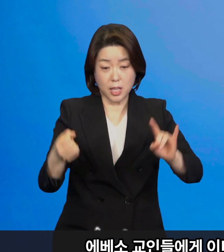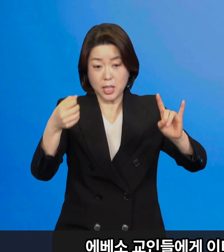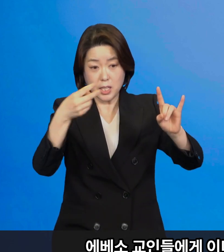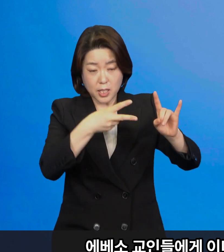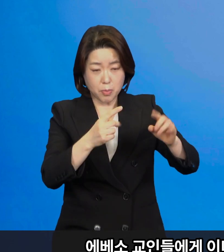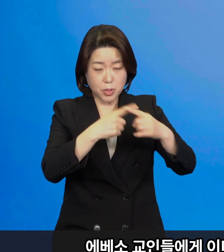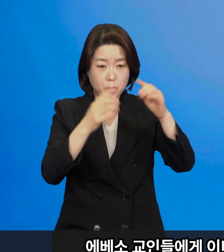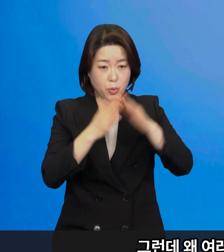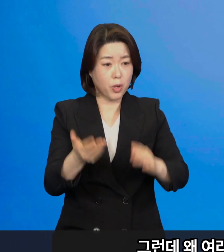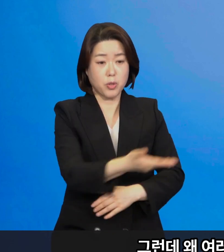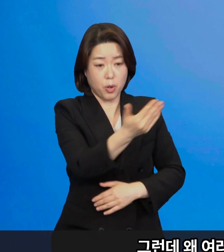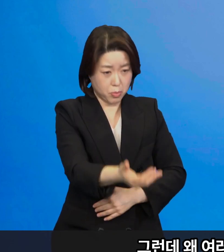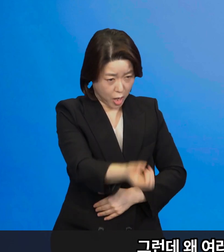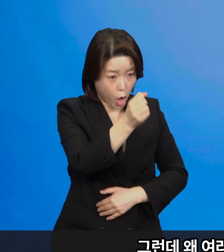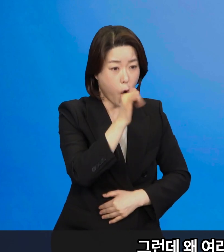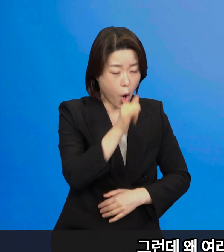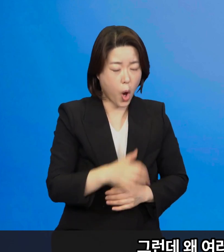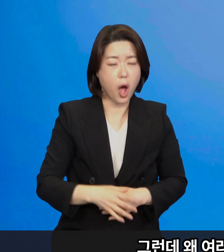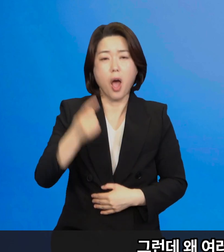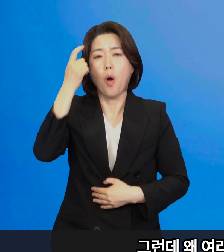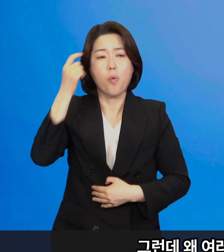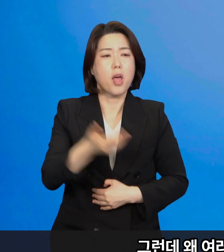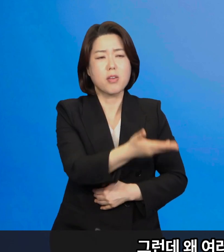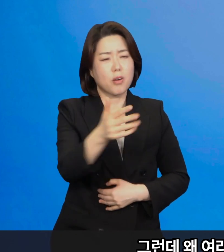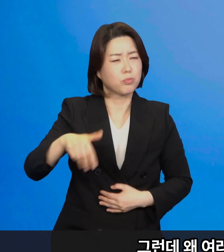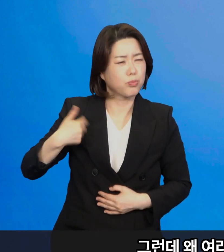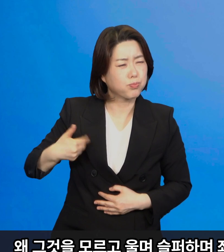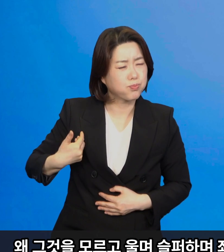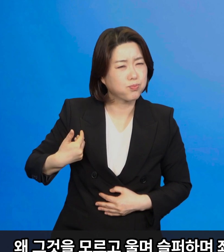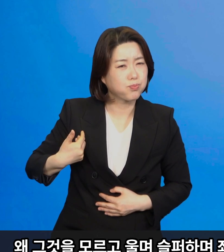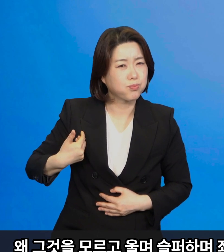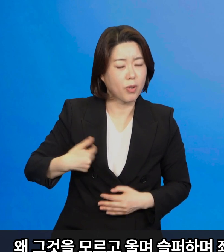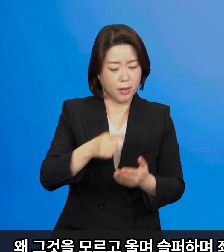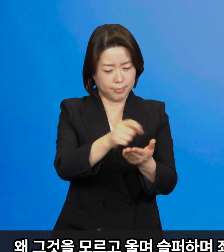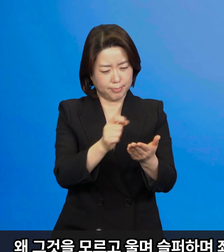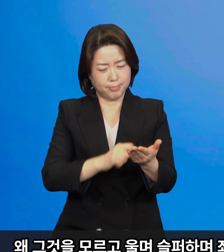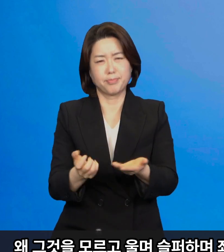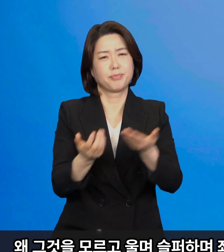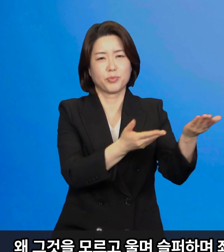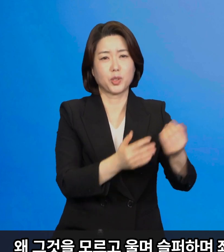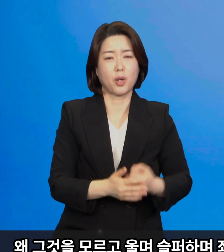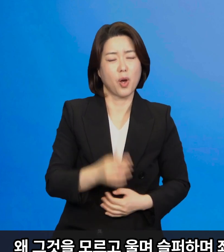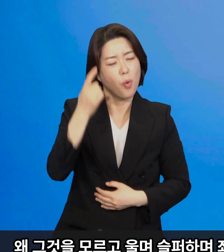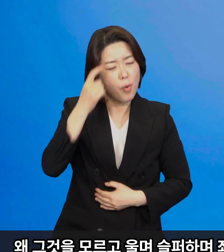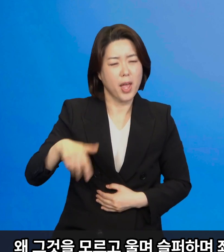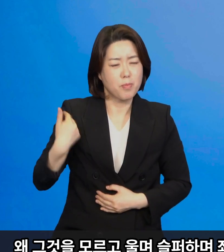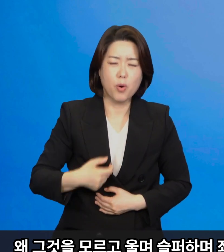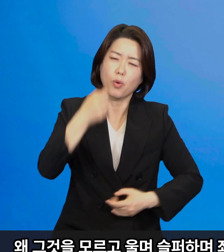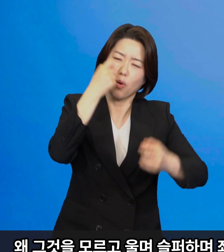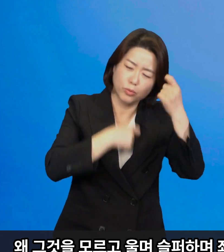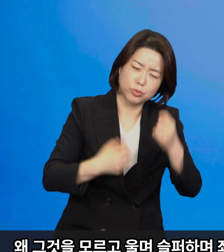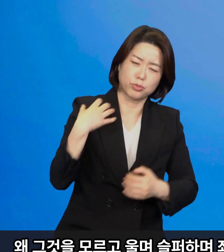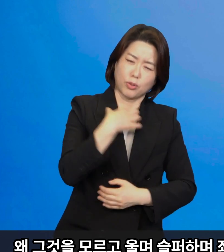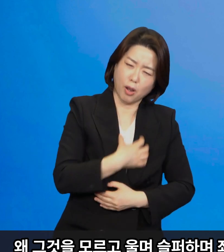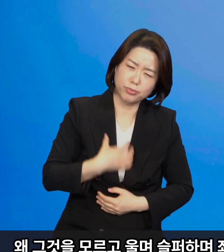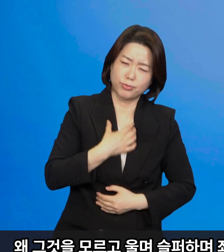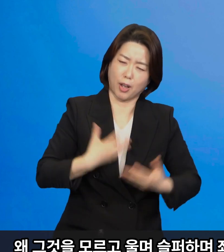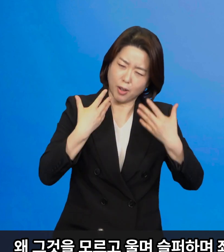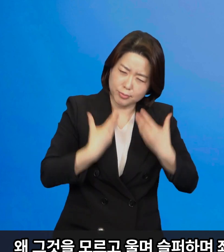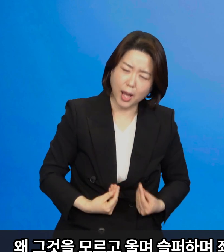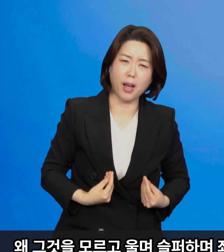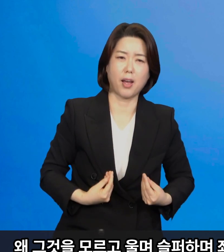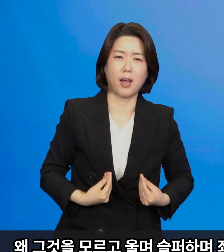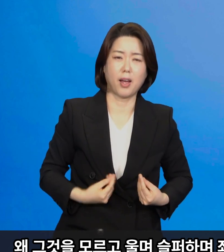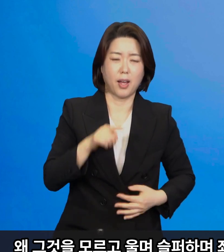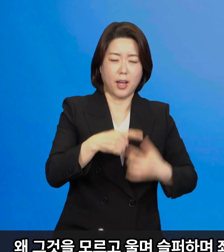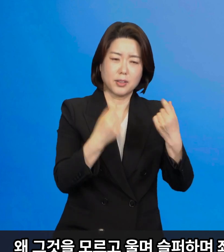이미 여러분들에게 있습니다. 그런데 왜 여러분들은 모릅니까? 왜 그것을 모르고 울며 슬퍼하며 좌절하며